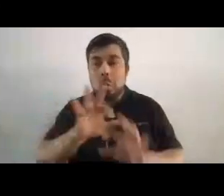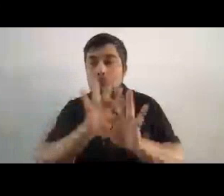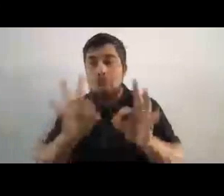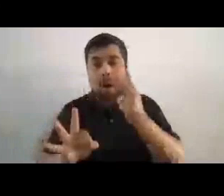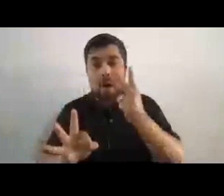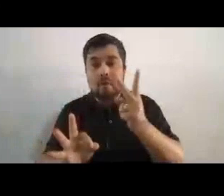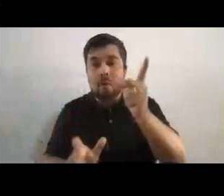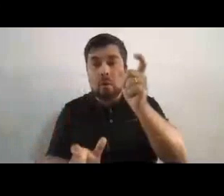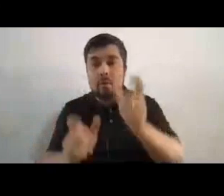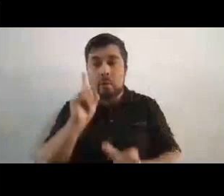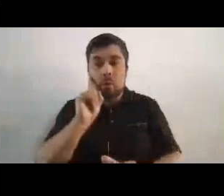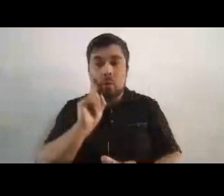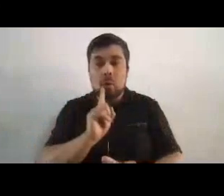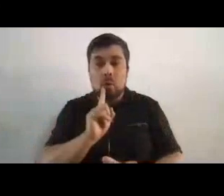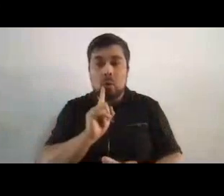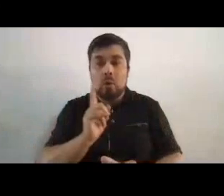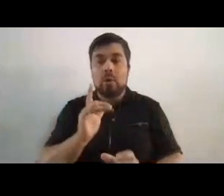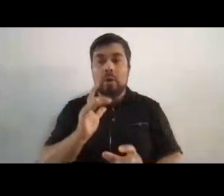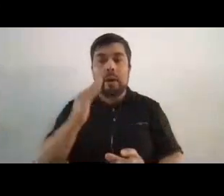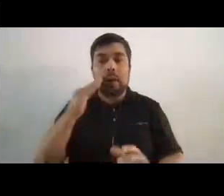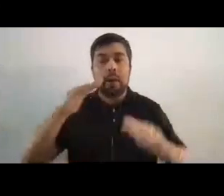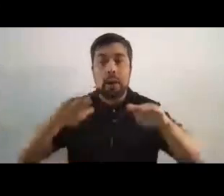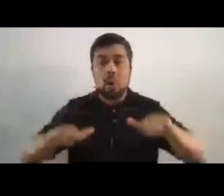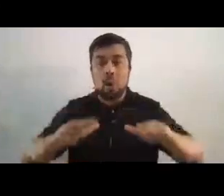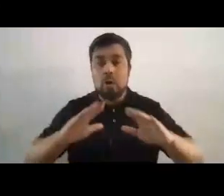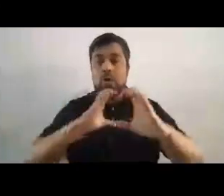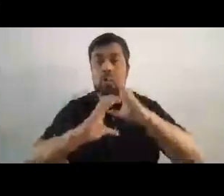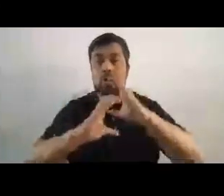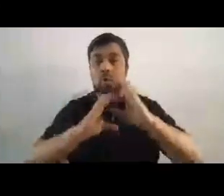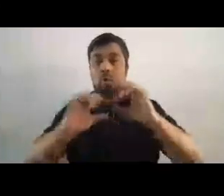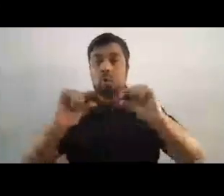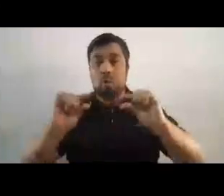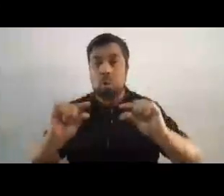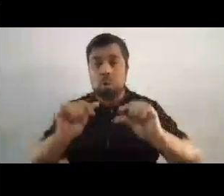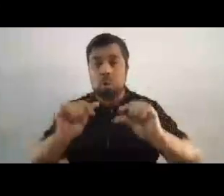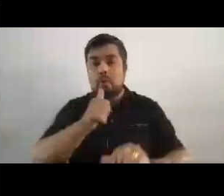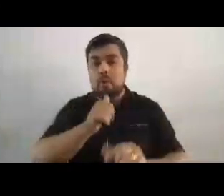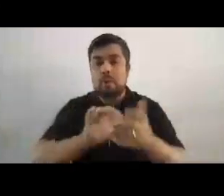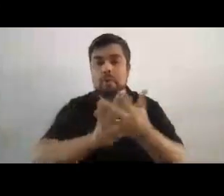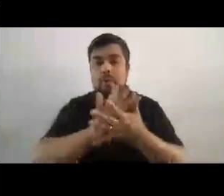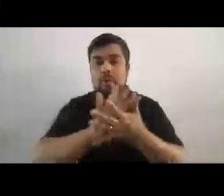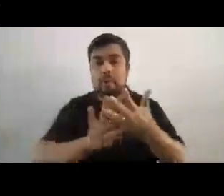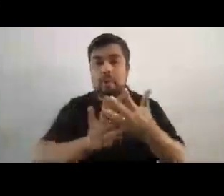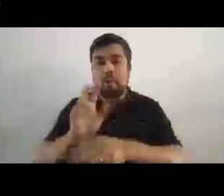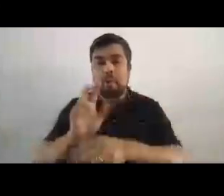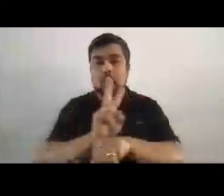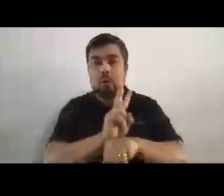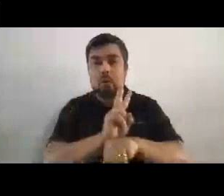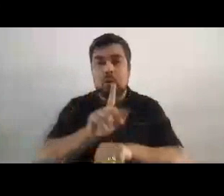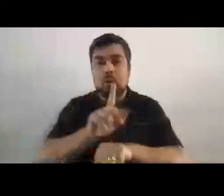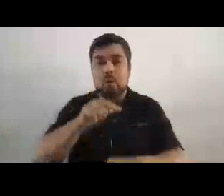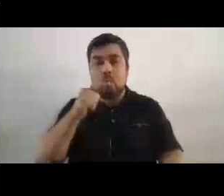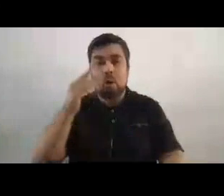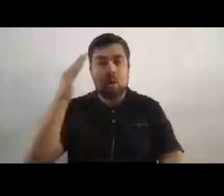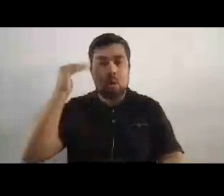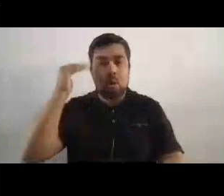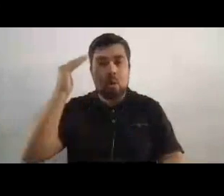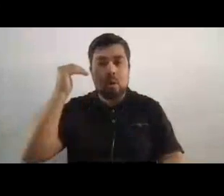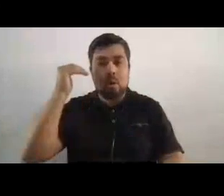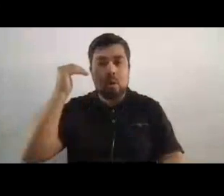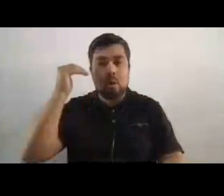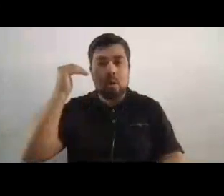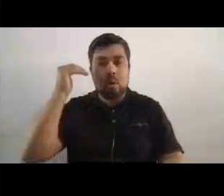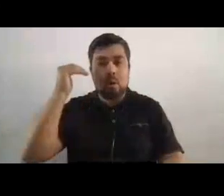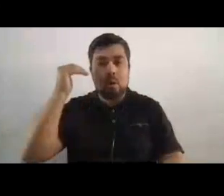niños, les faltaban señas. Los profesores oyentes no sabían, no tenían la misma identidad,